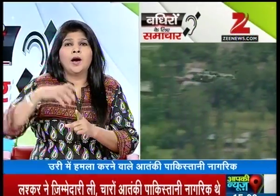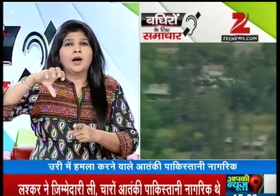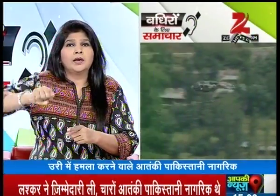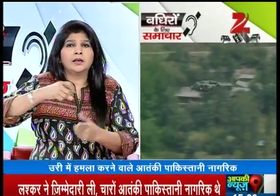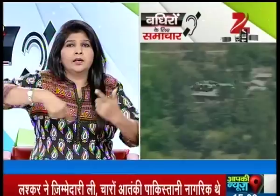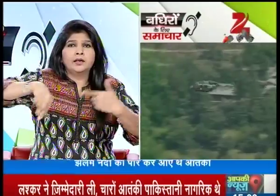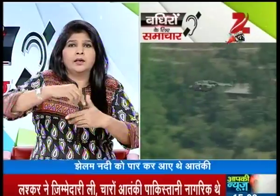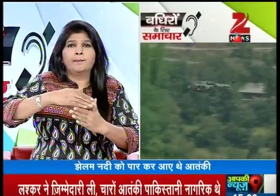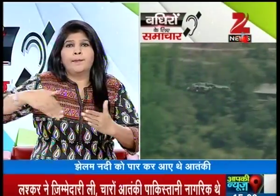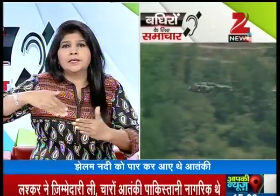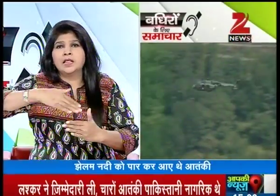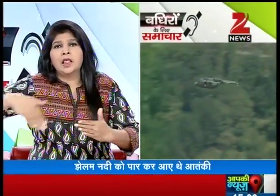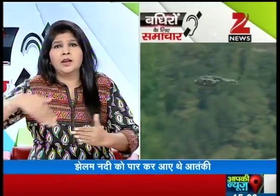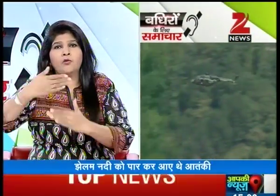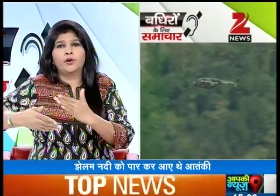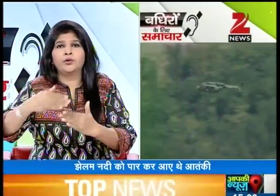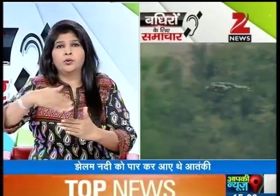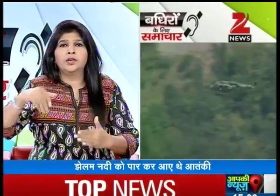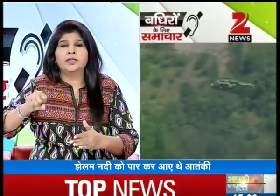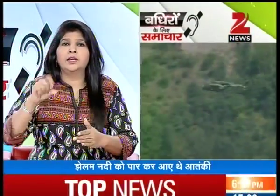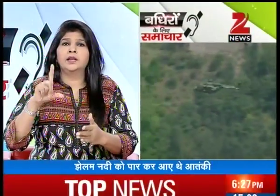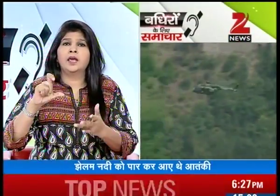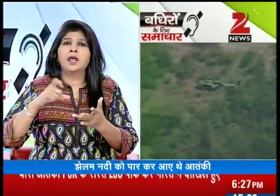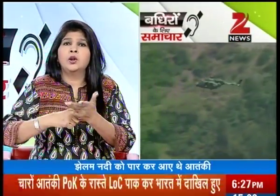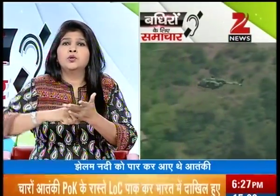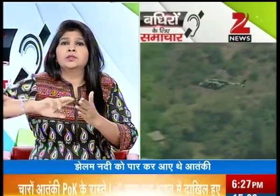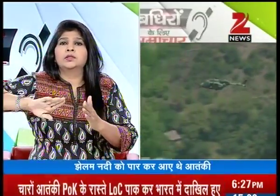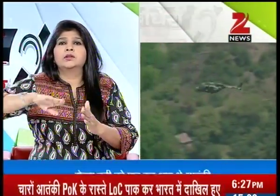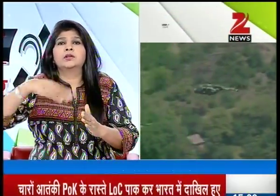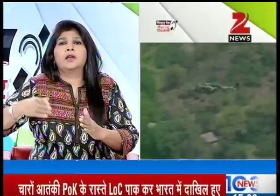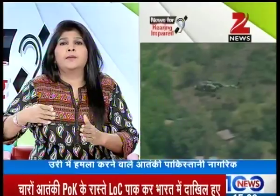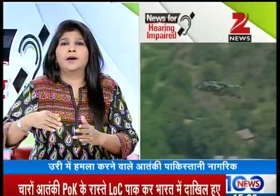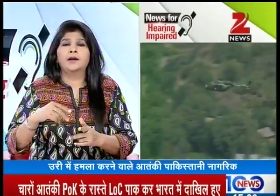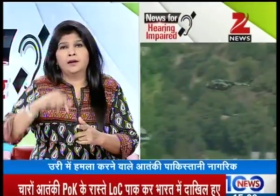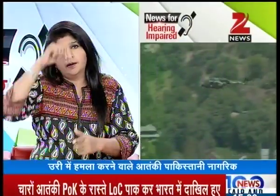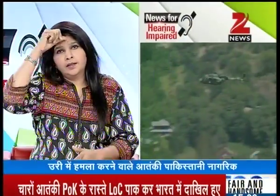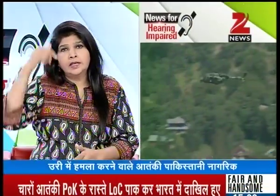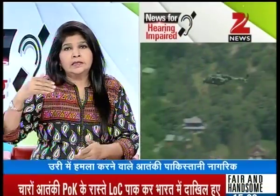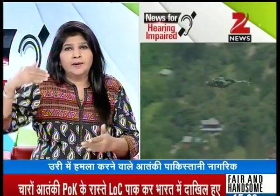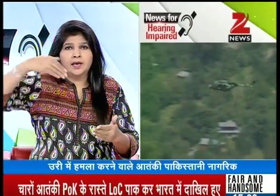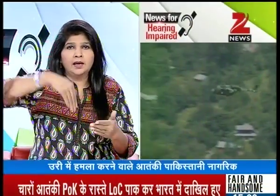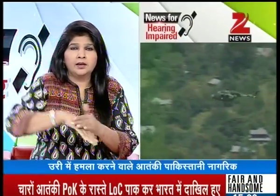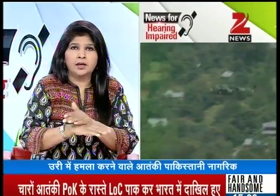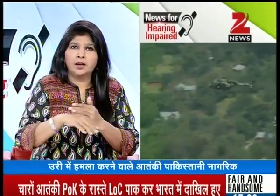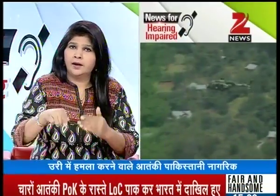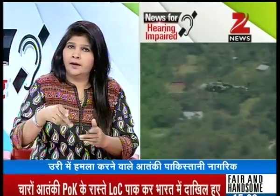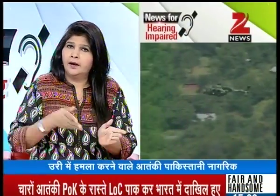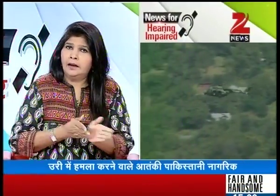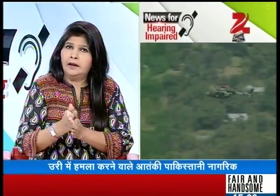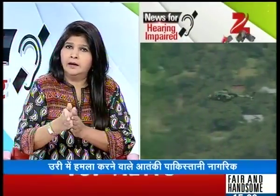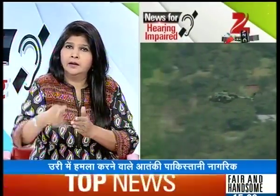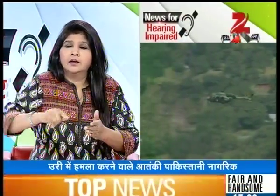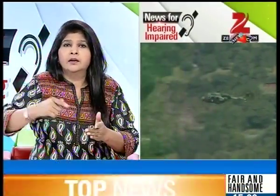यानी POK के पास लाइन ऑफ कंट्रोल यानी LOC पार कर भारतीय सीमा में दाखिल